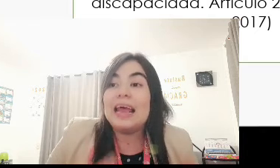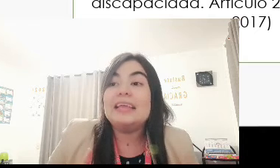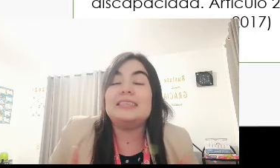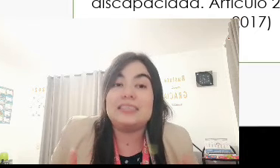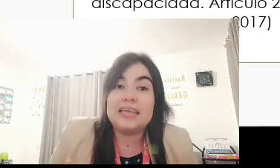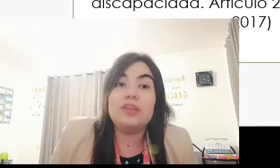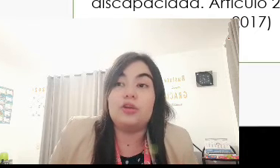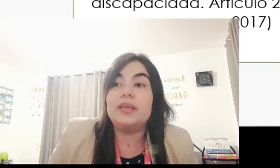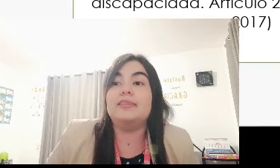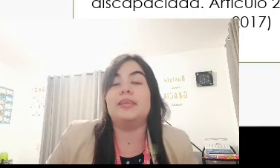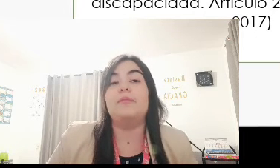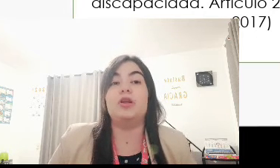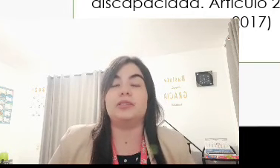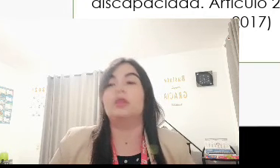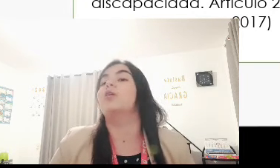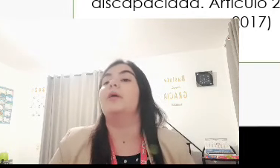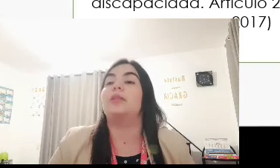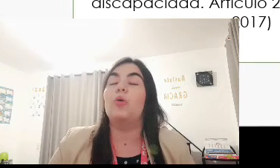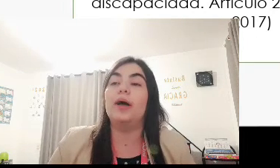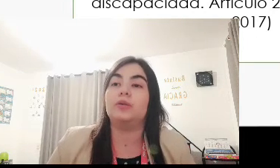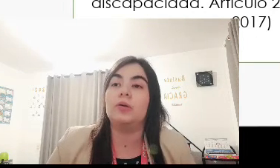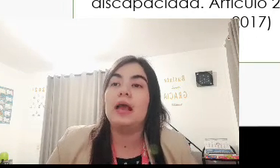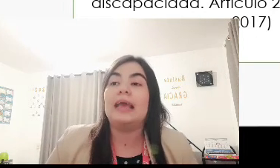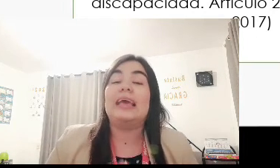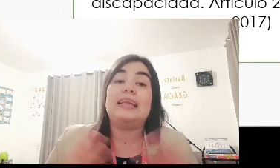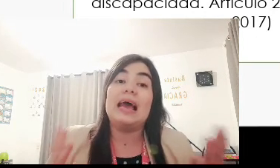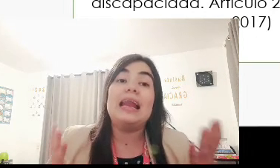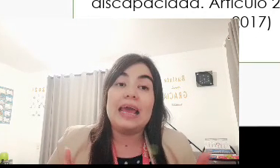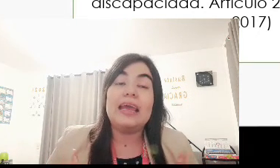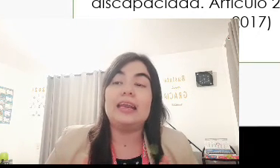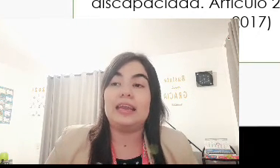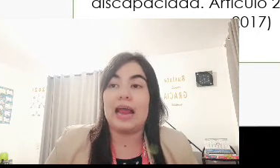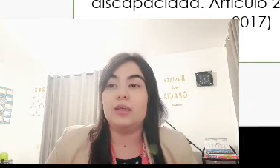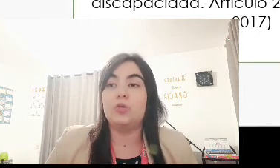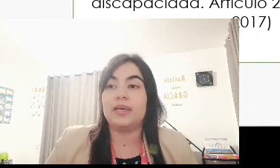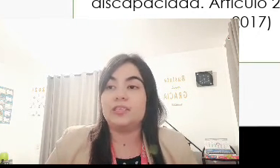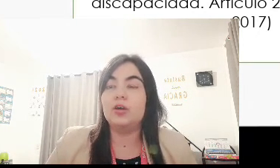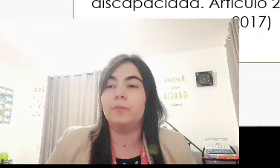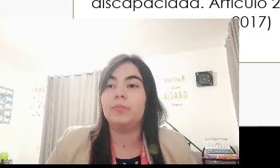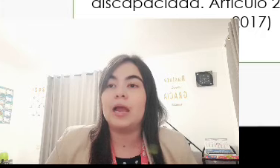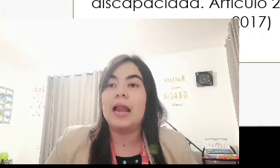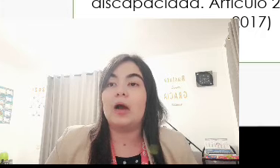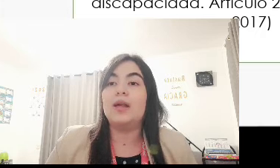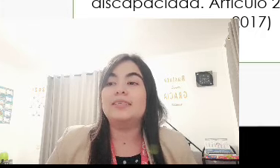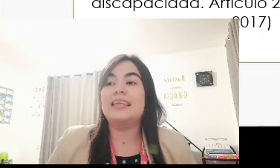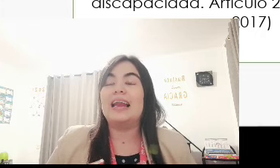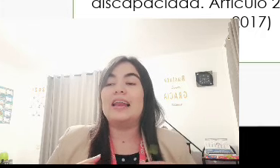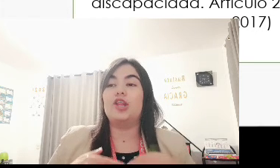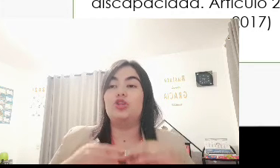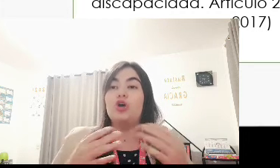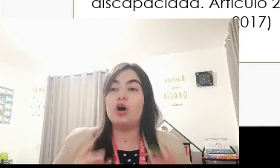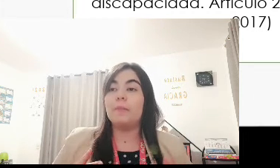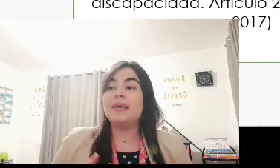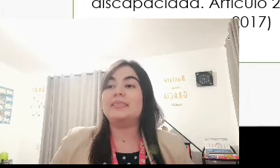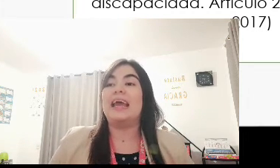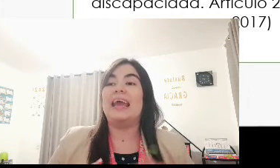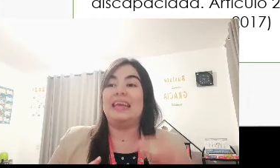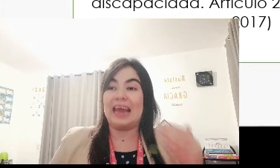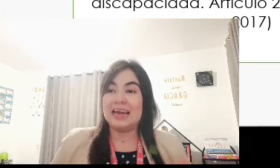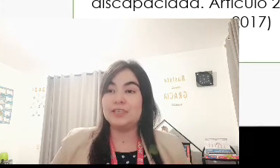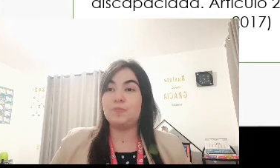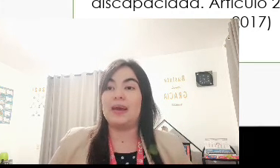resaltar la ley 115 de 1994, que es la Ley General de Educación, la cual señala las